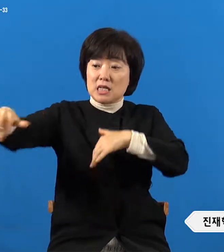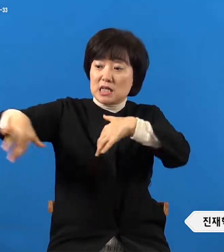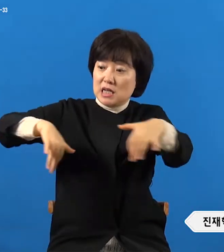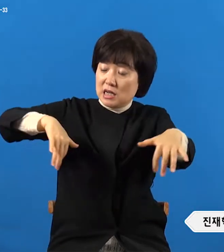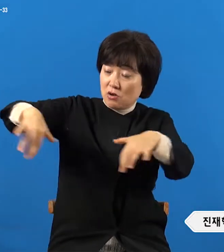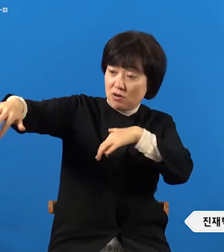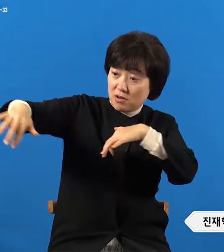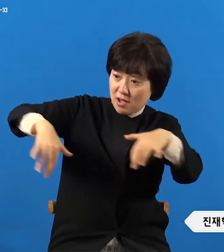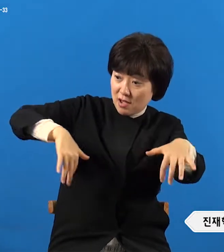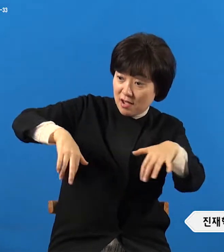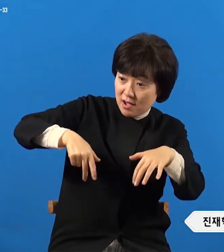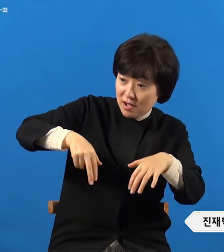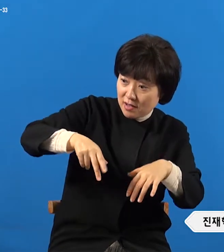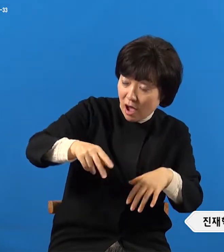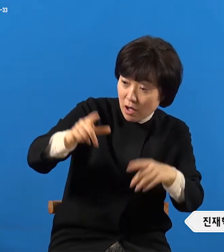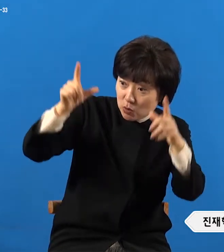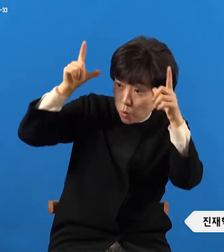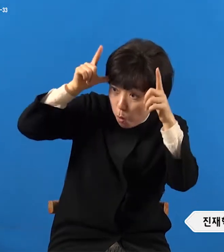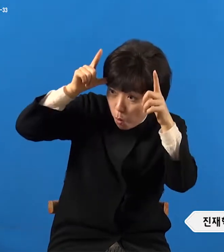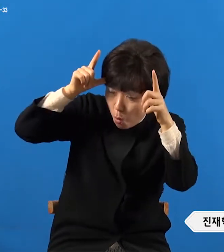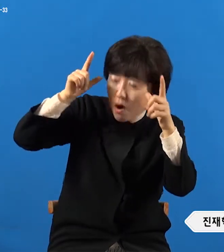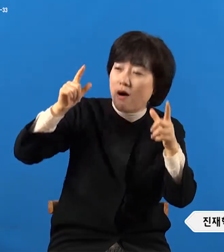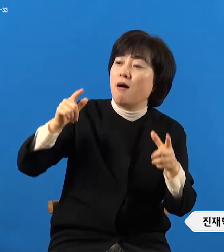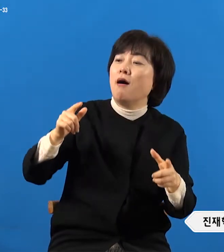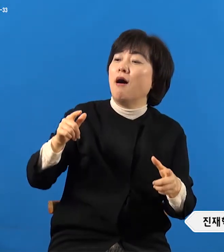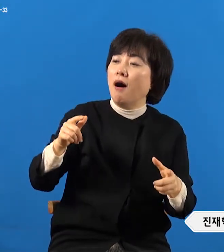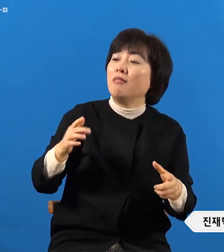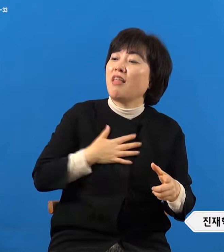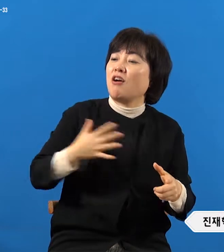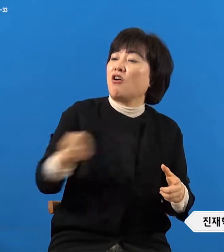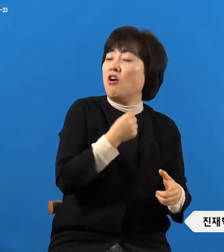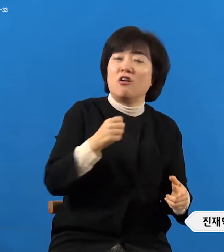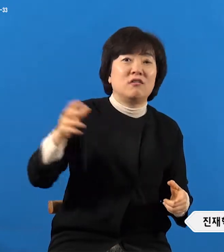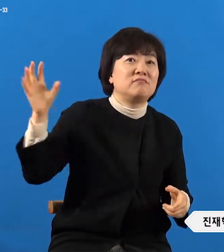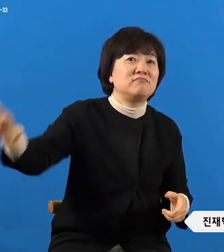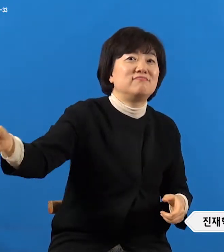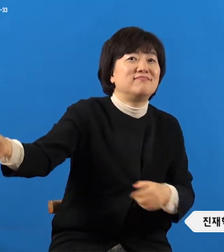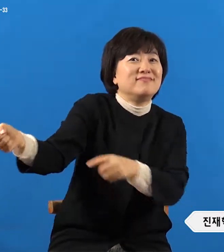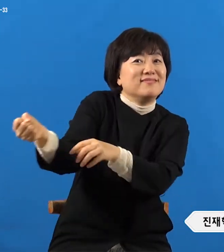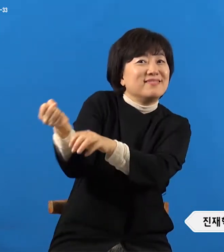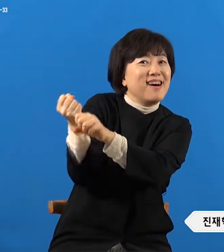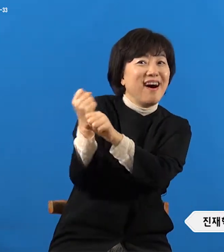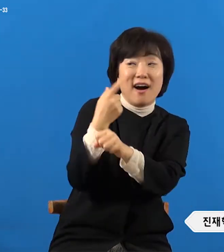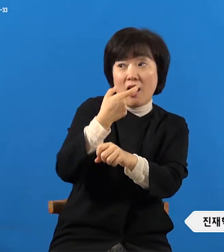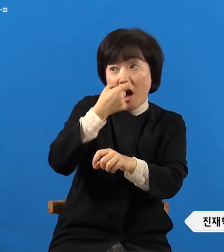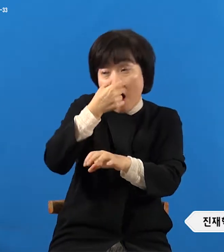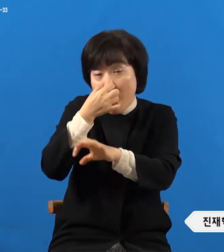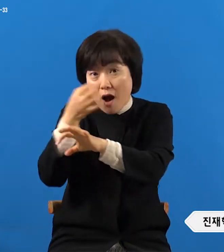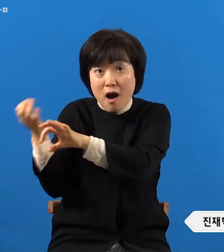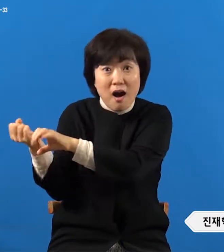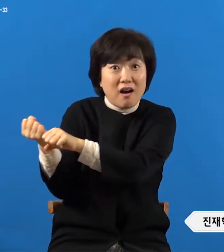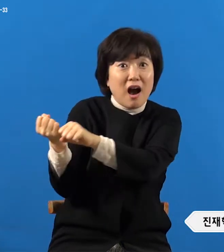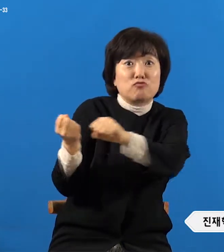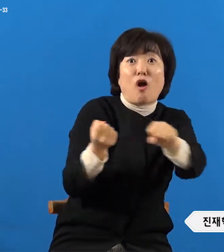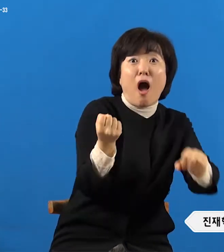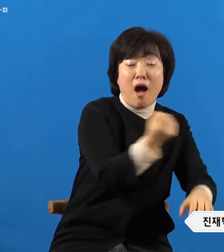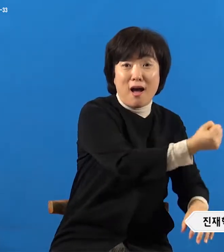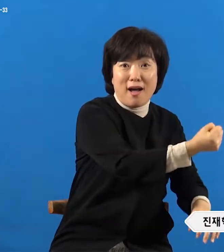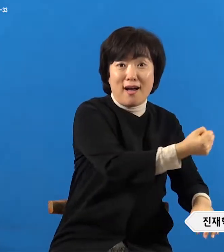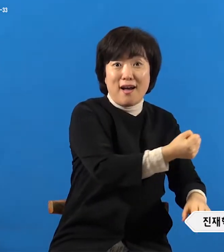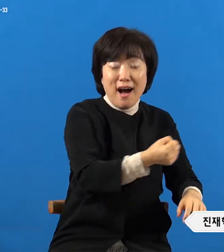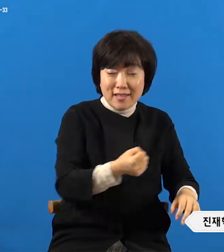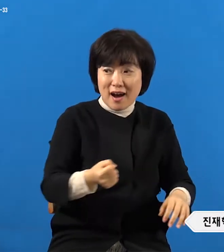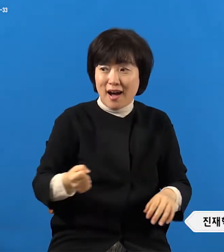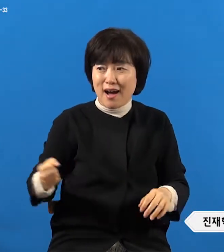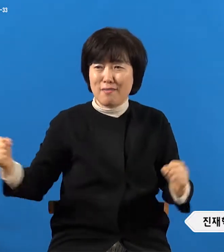가다가 소만 보면 모든 마사이는 그냥 데리고 집으로 돌아옵니다. 그래서 다른 부족하고 부딪히고